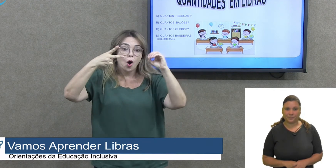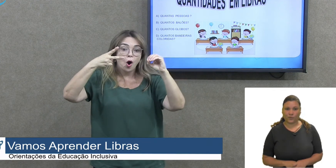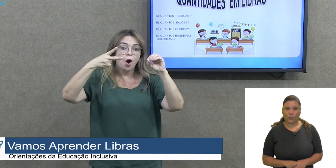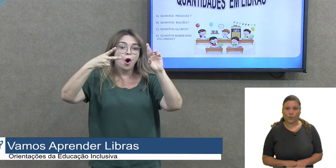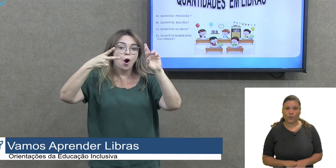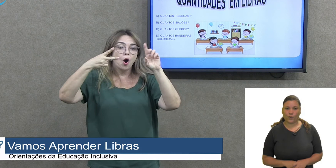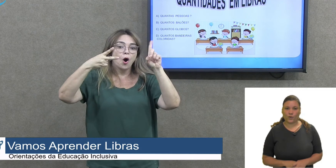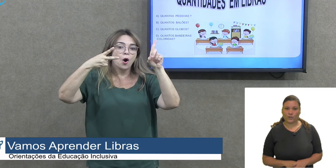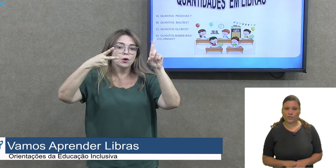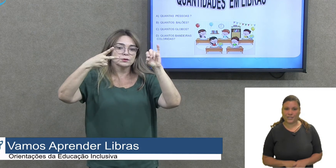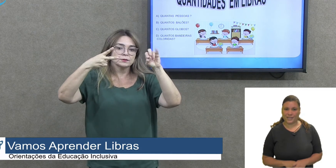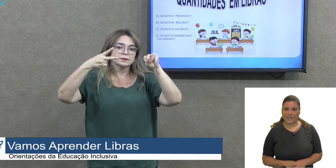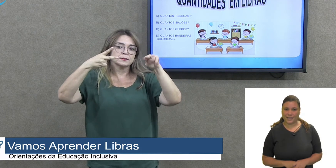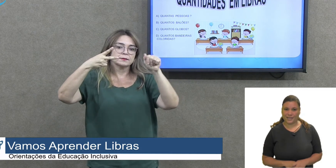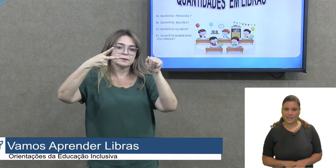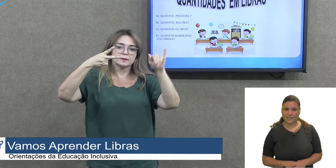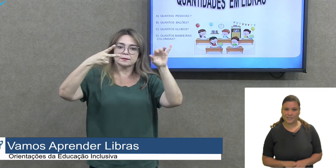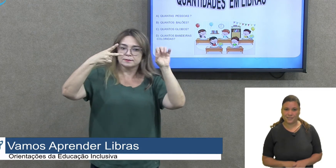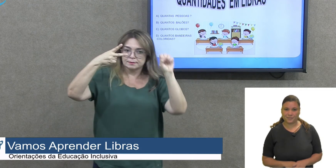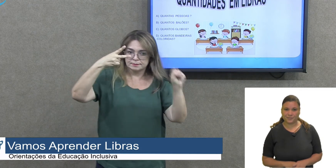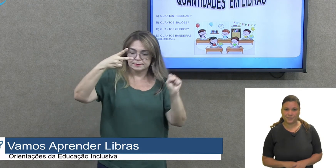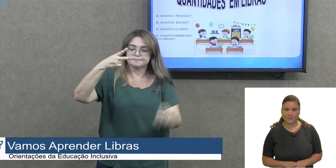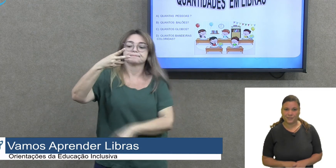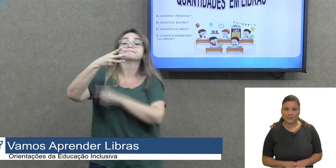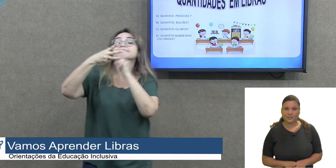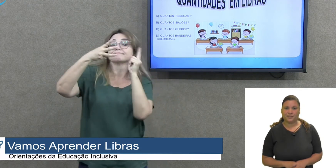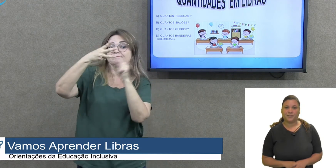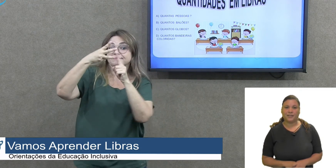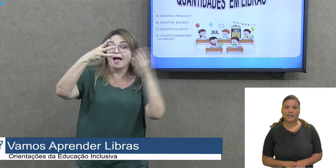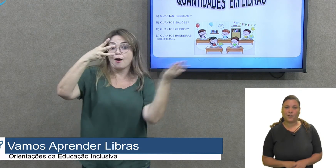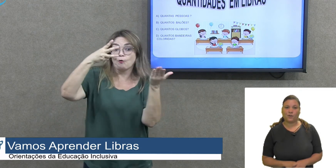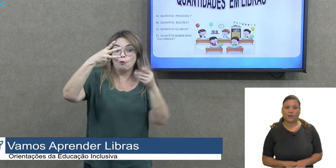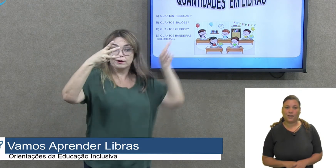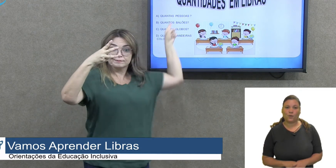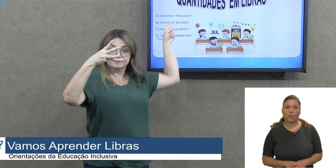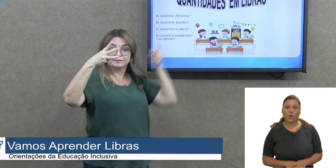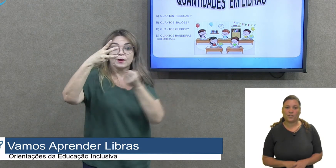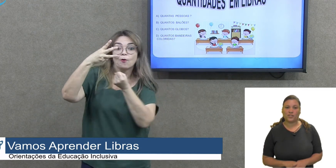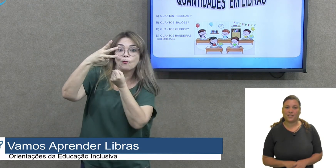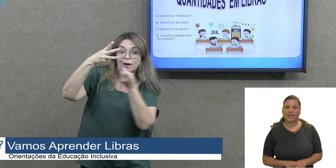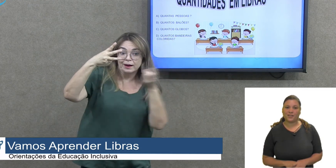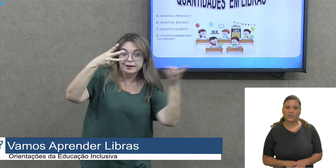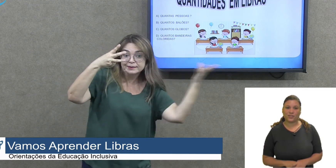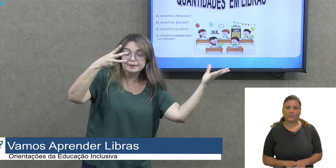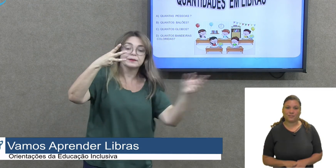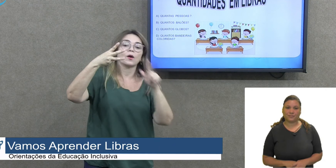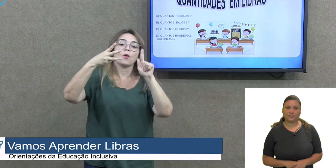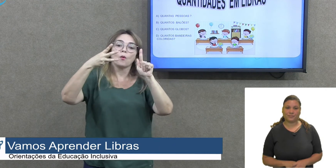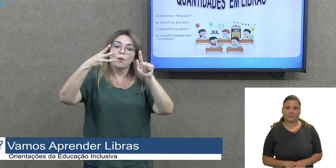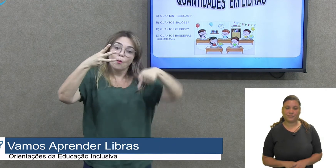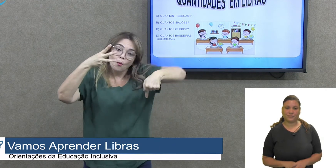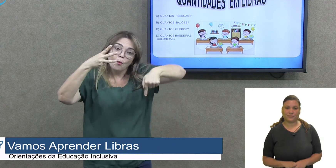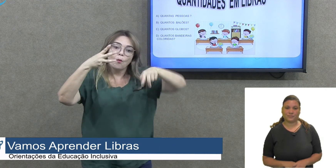Ordinais. E agora, quantidade.